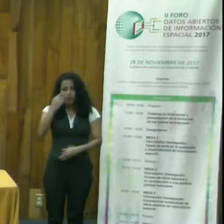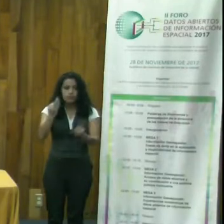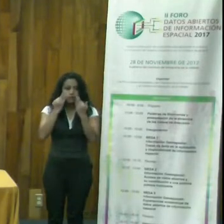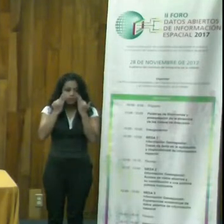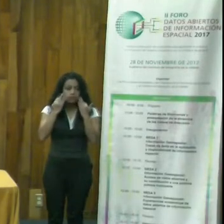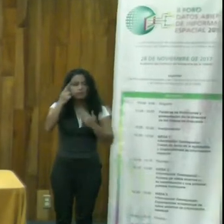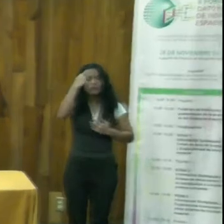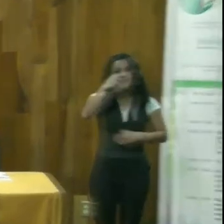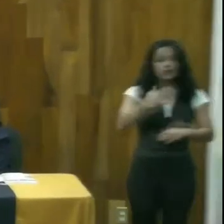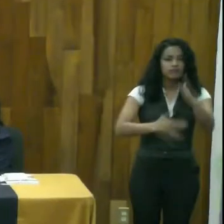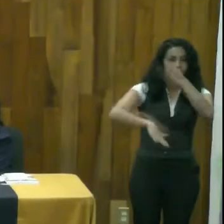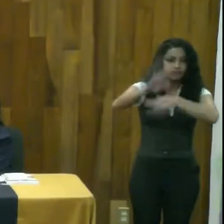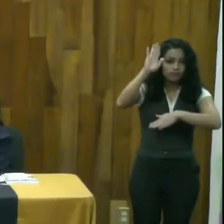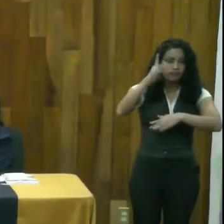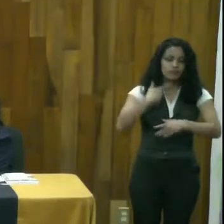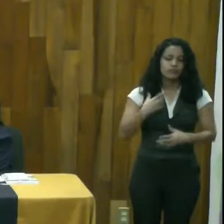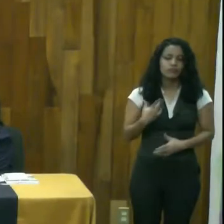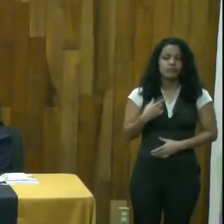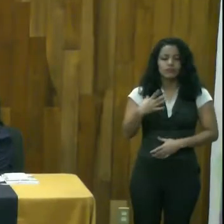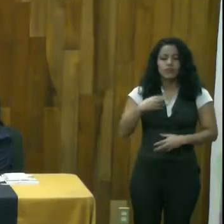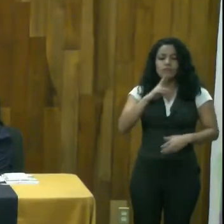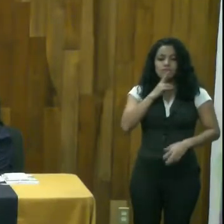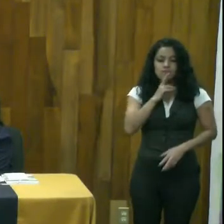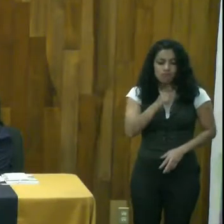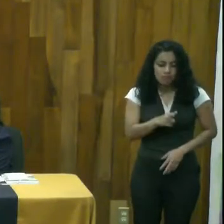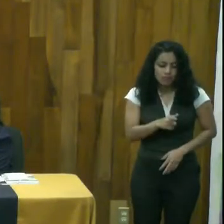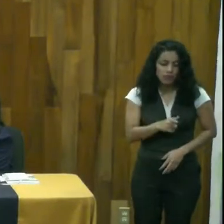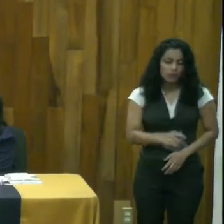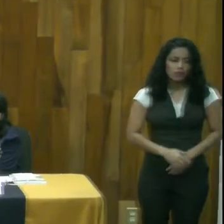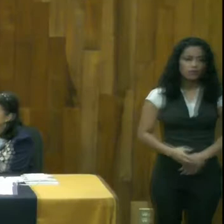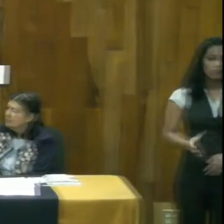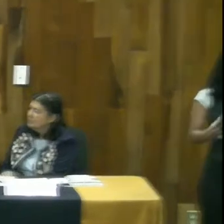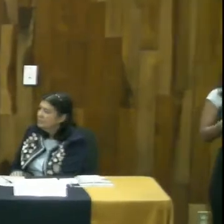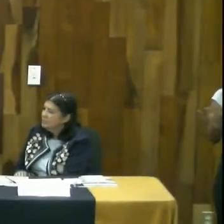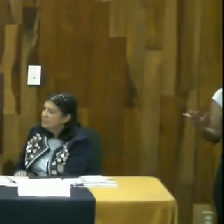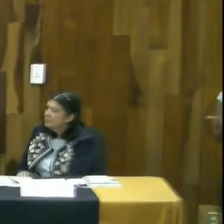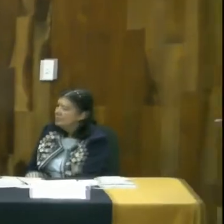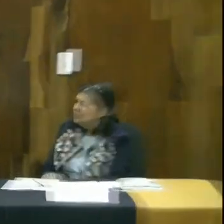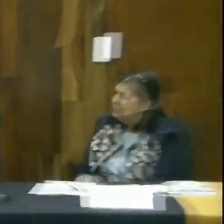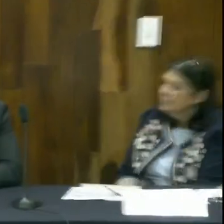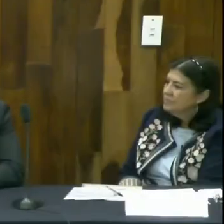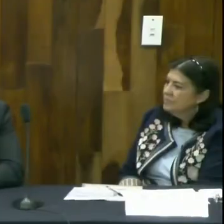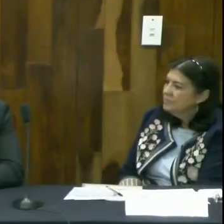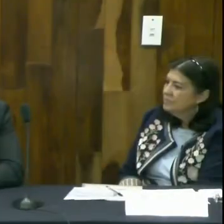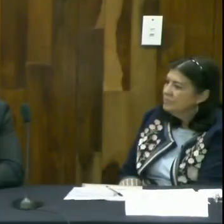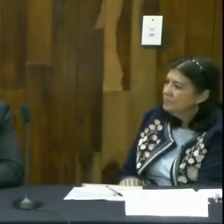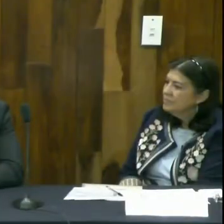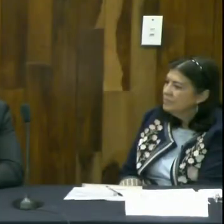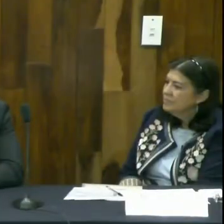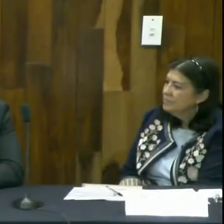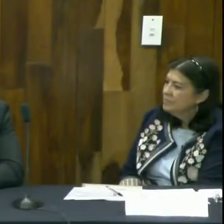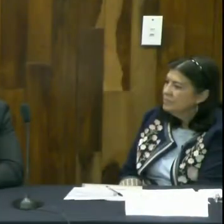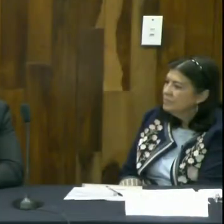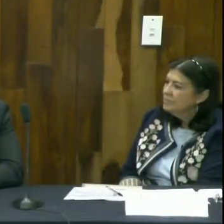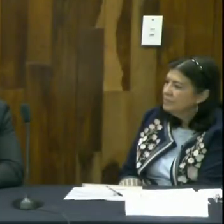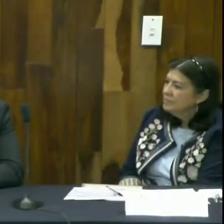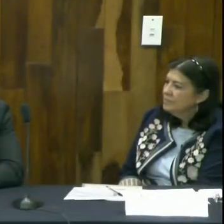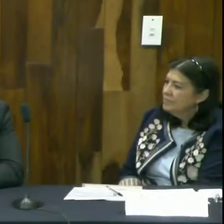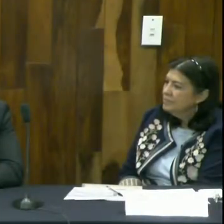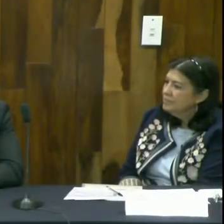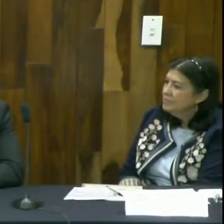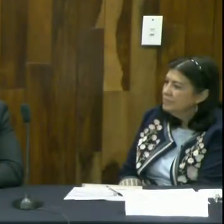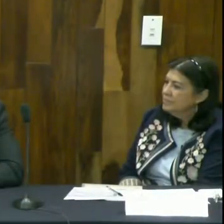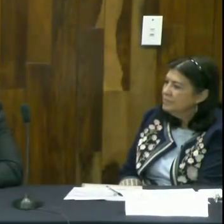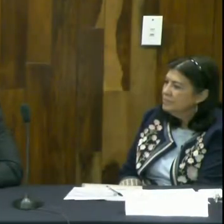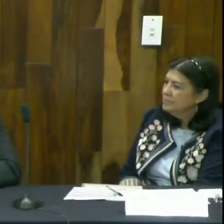con una alta calidad con la mejor convocatoria y con un impacto realmente importante en términos de promoción